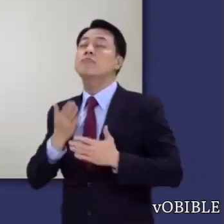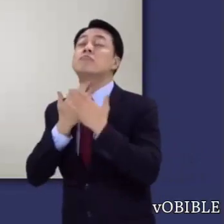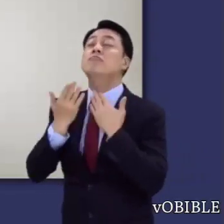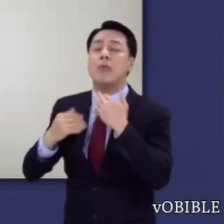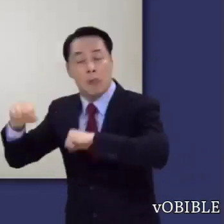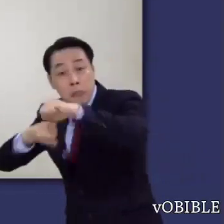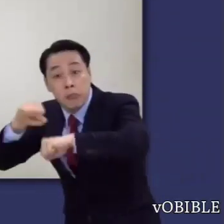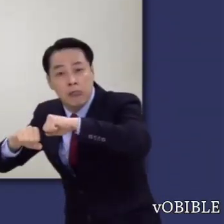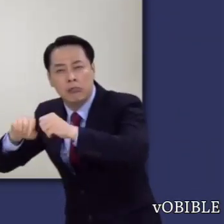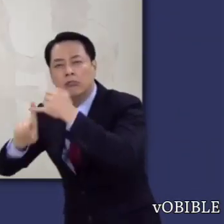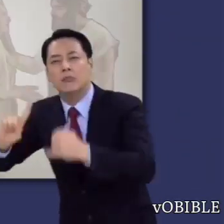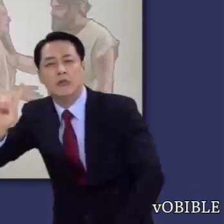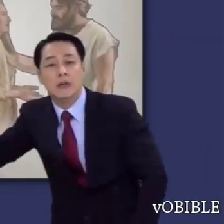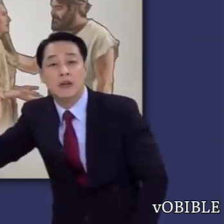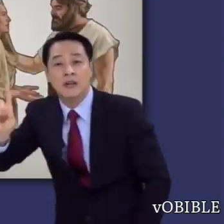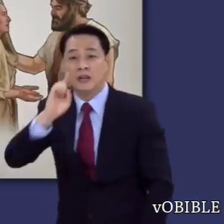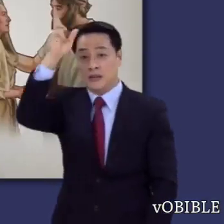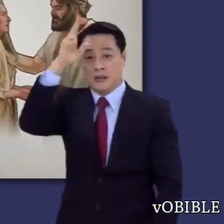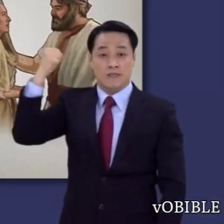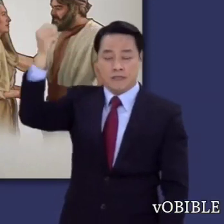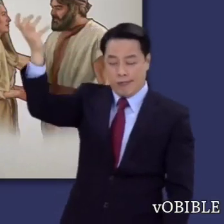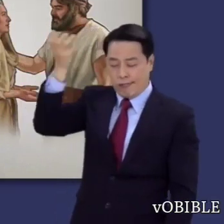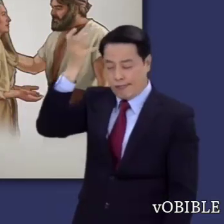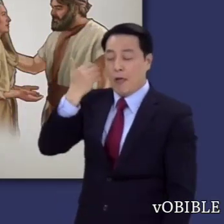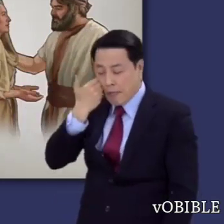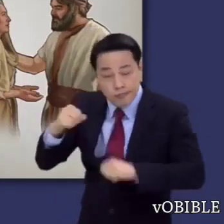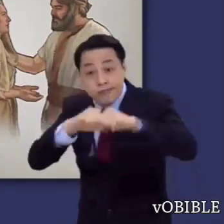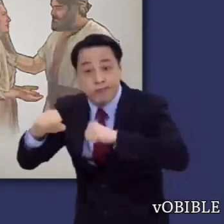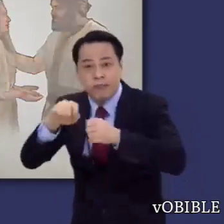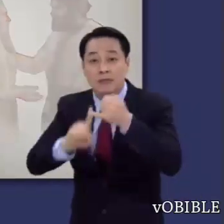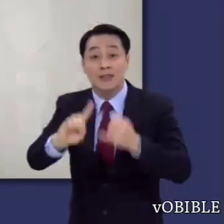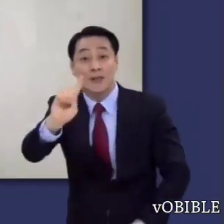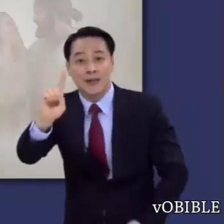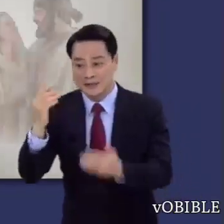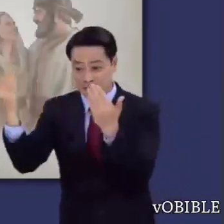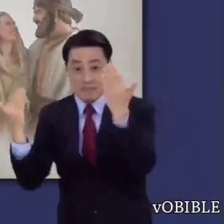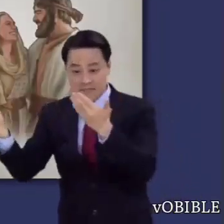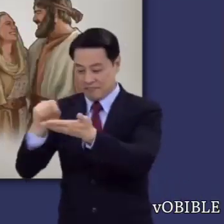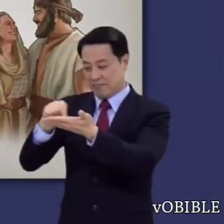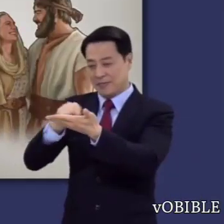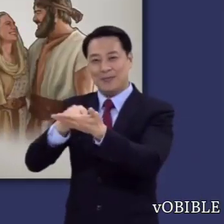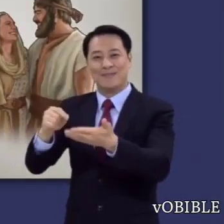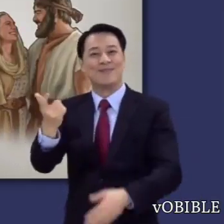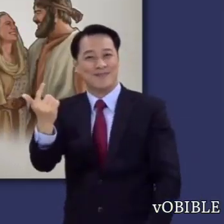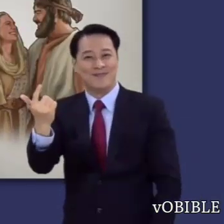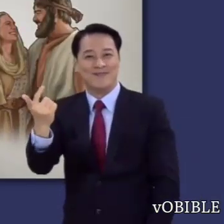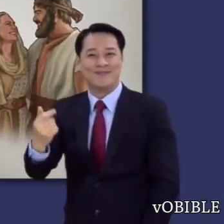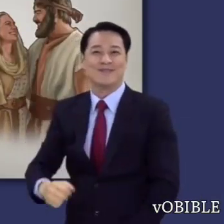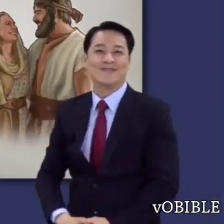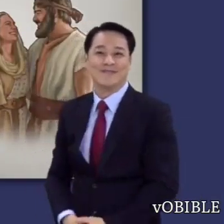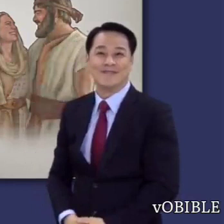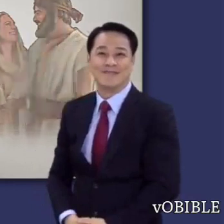保罗列出顺应肉体的行为和圣灵果实的特质，并对比两者的结果。